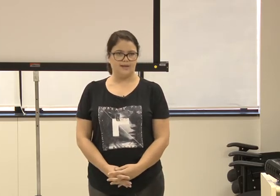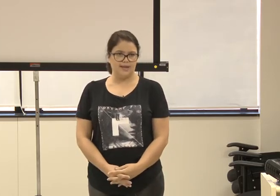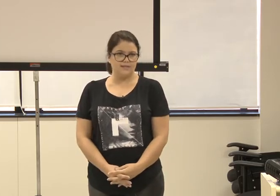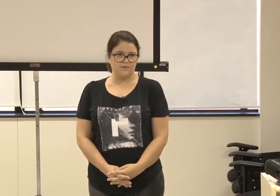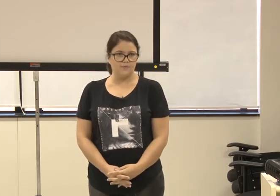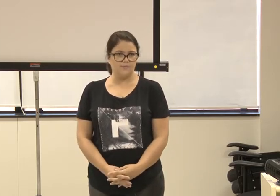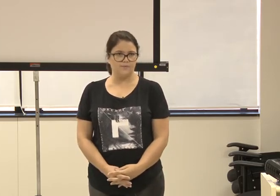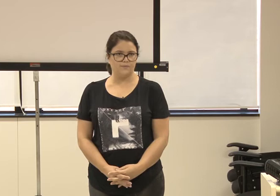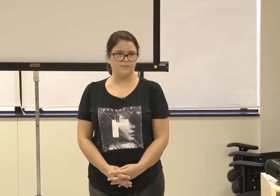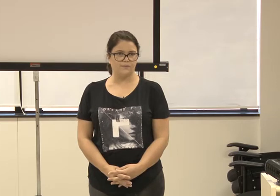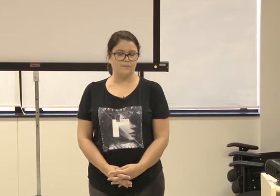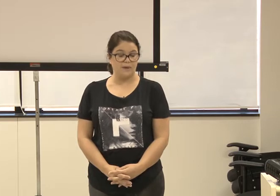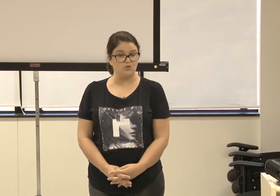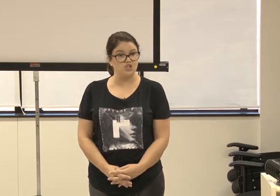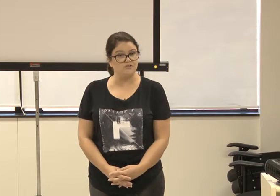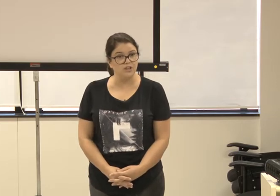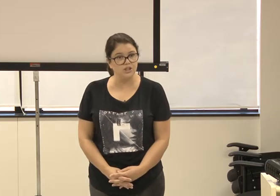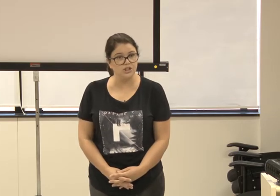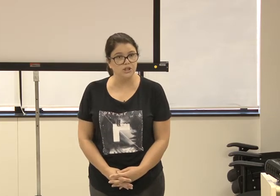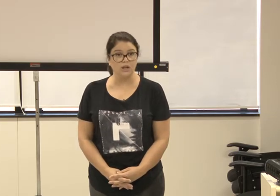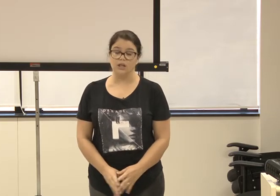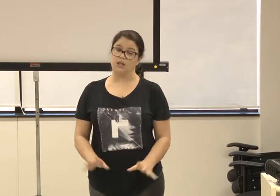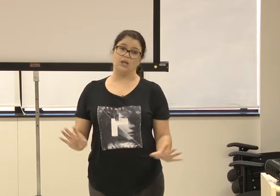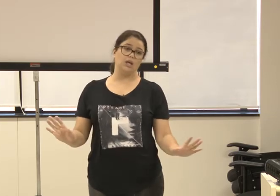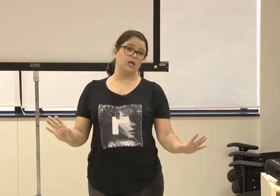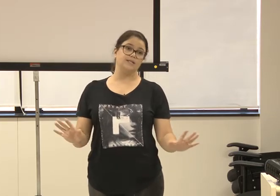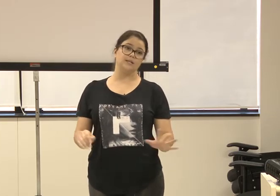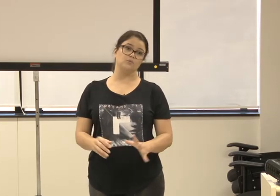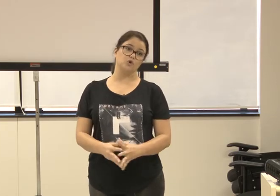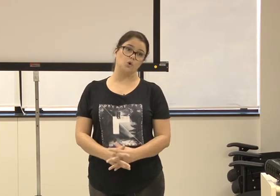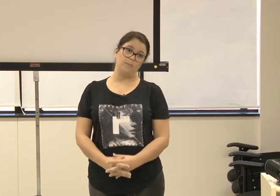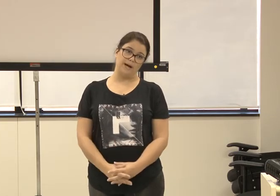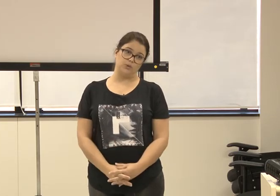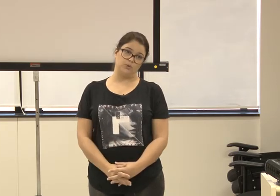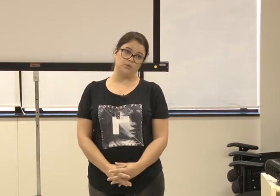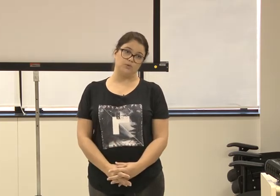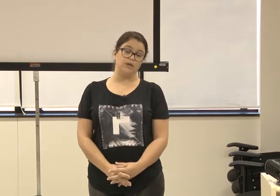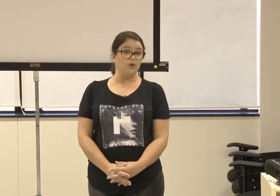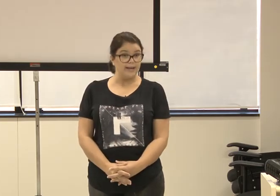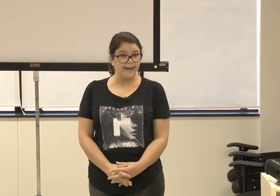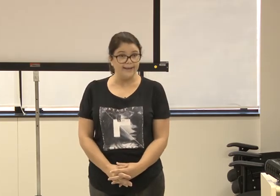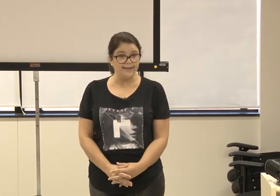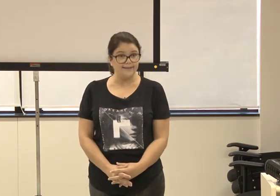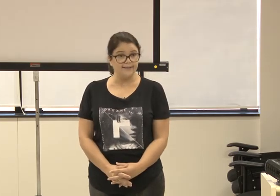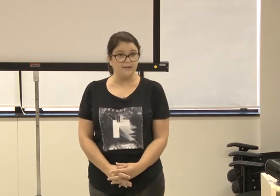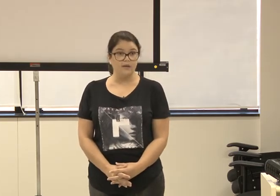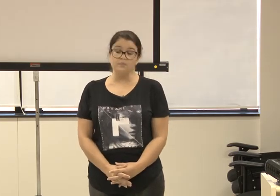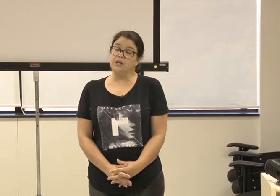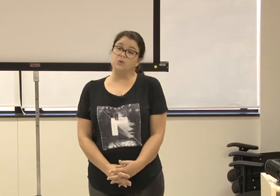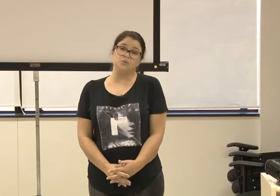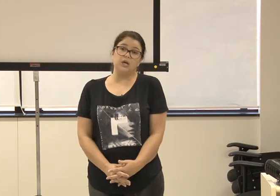Eles vão? 12h20? Estamos ocupados. Eu liguei? Não tem